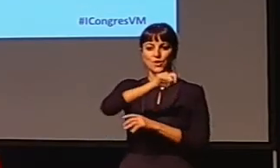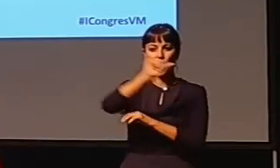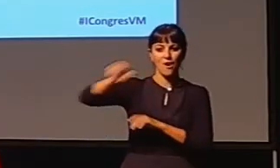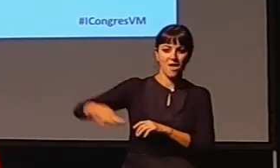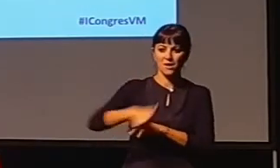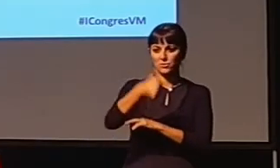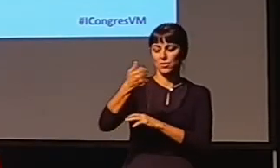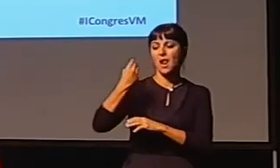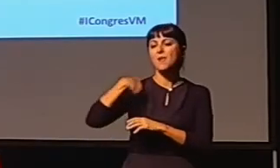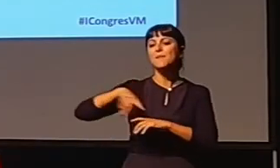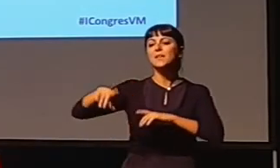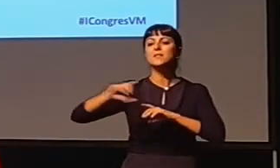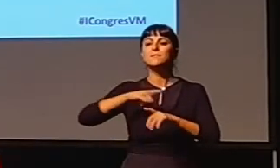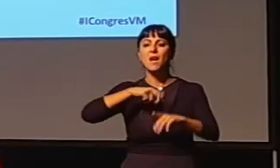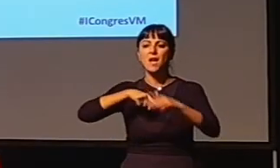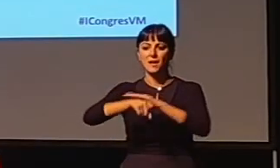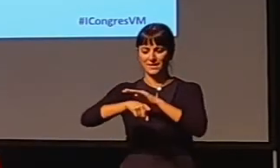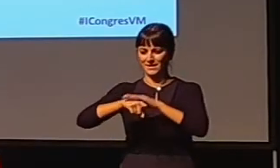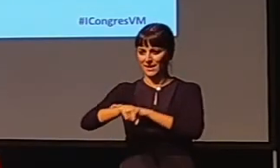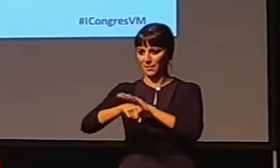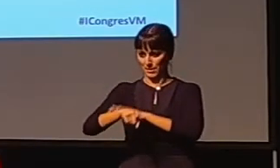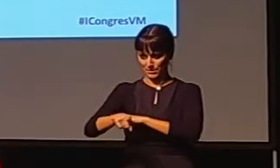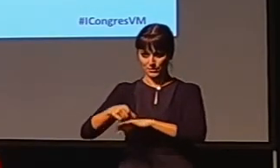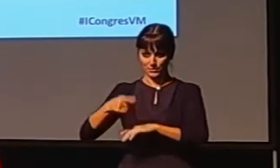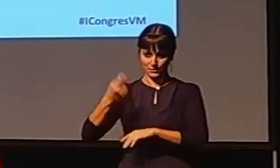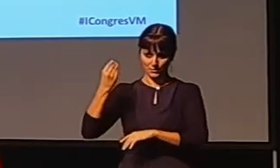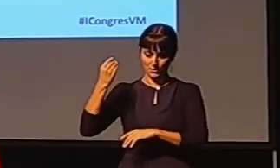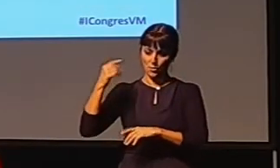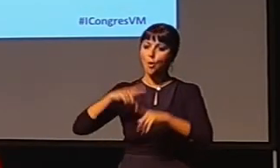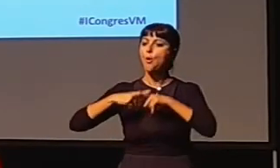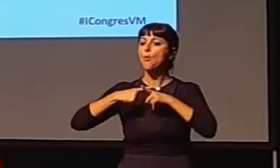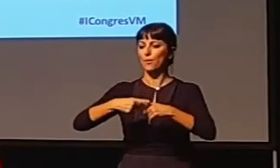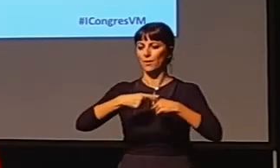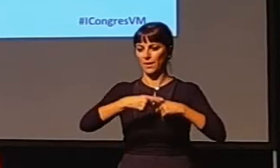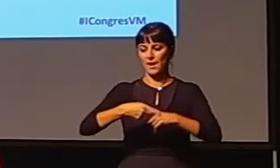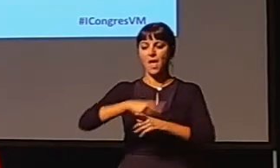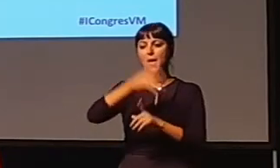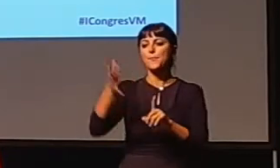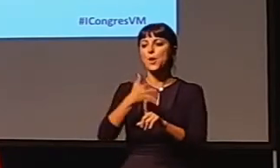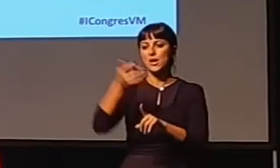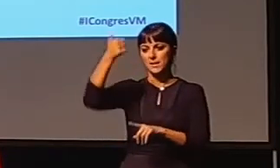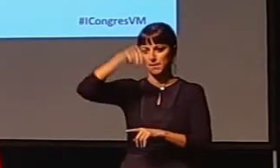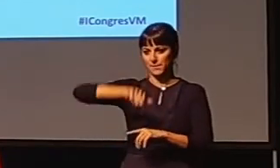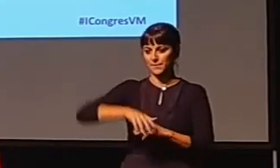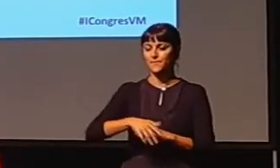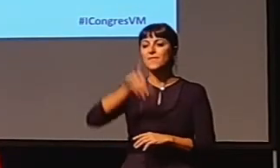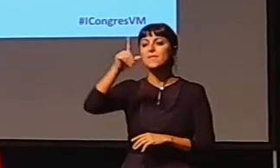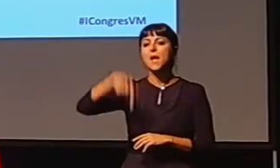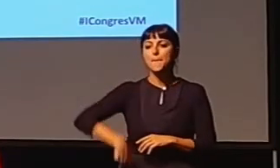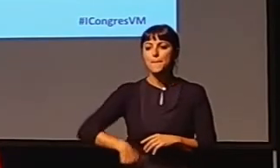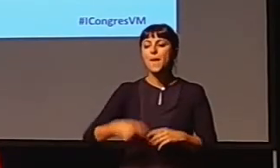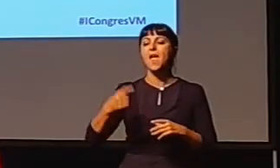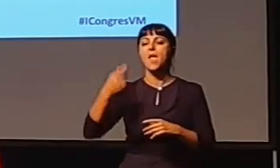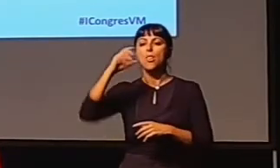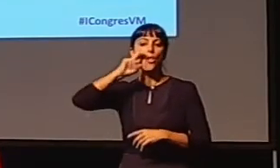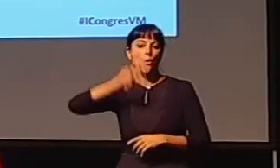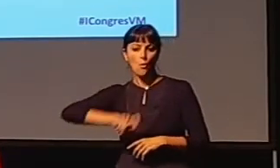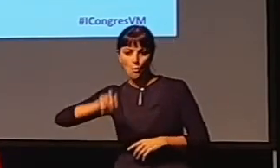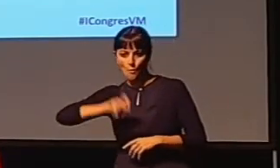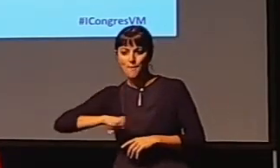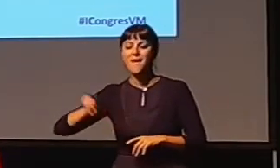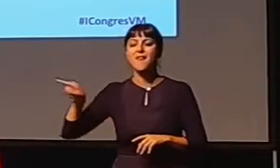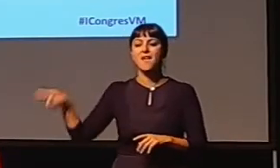una intervenció coordinada de la violència masclista. També és coautora del document Violències sexuals, un marc